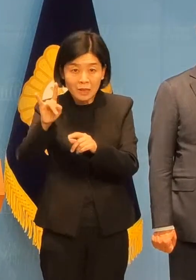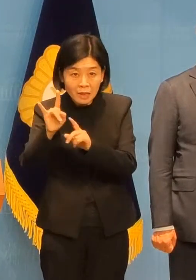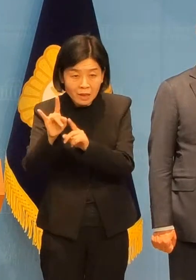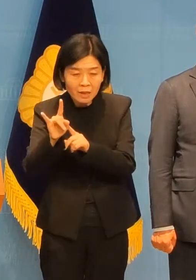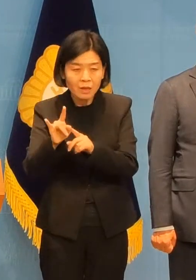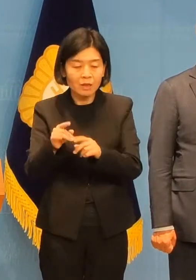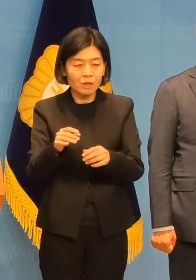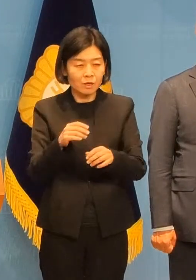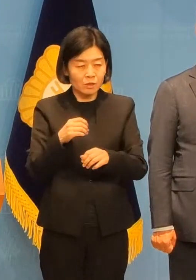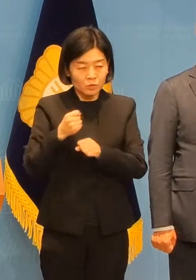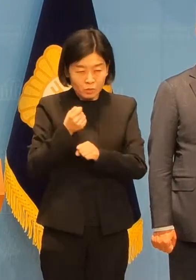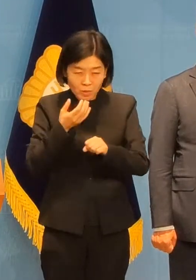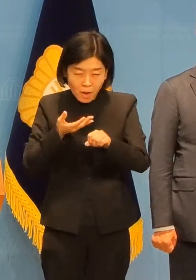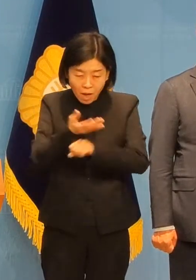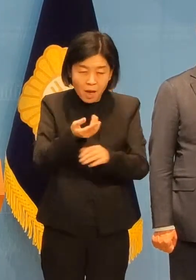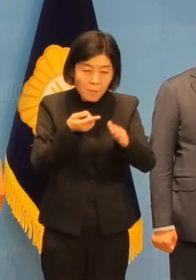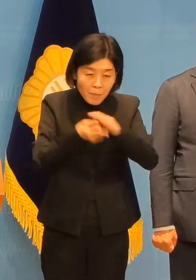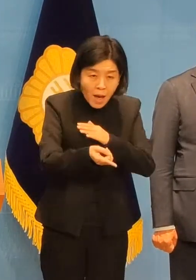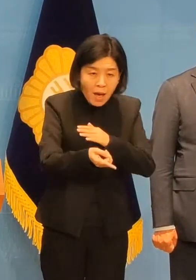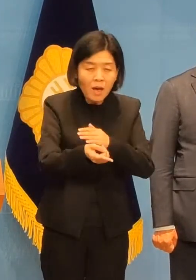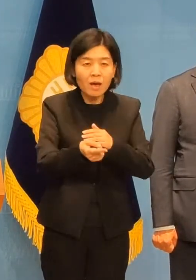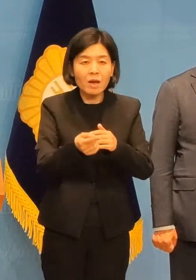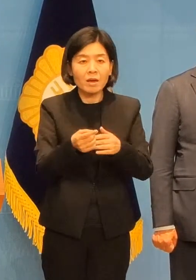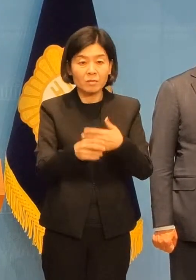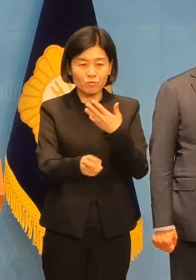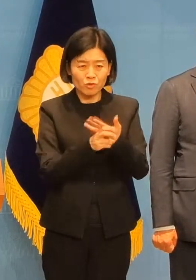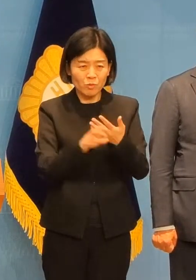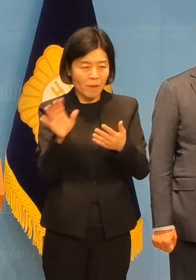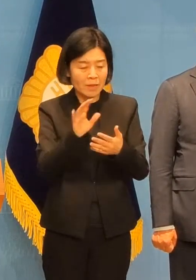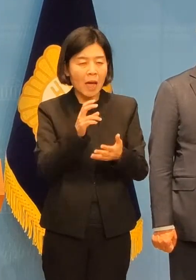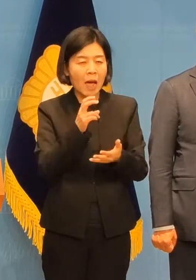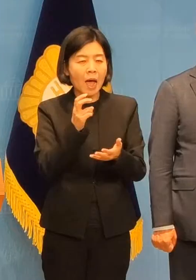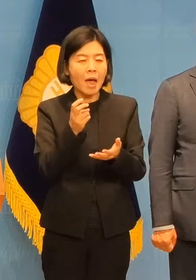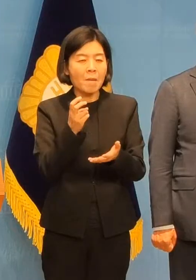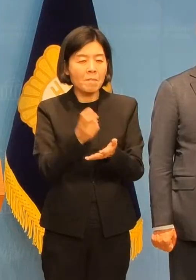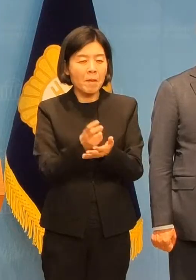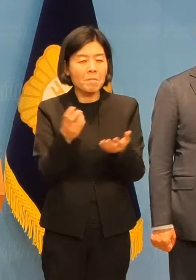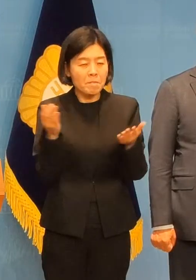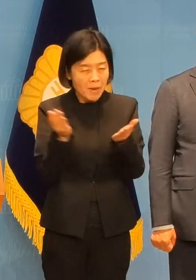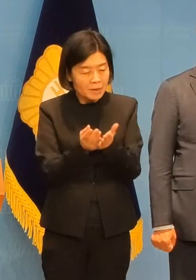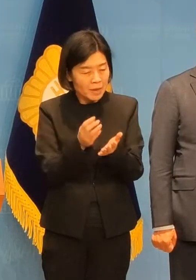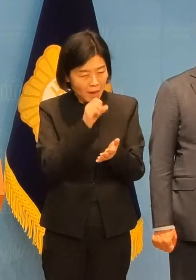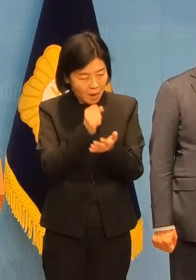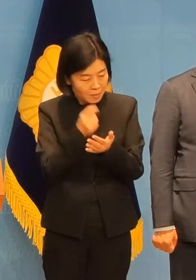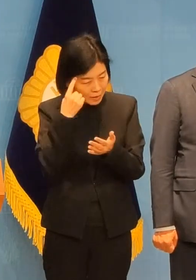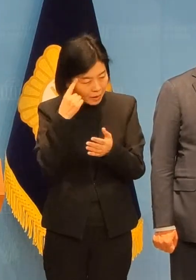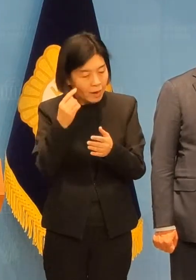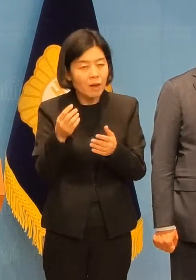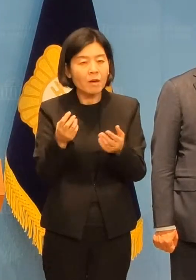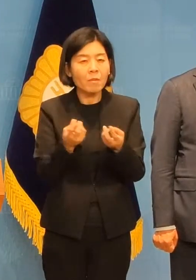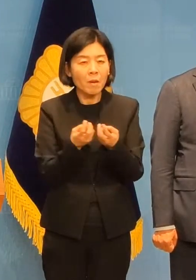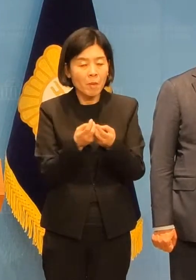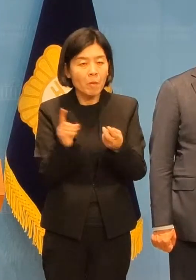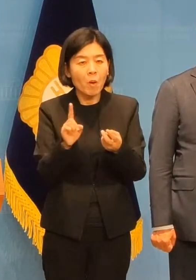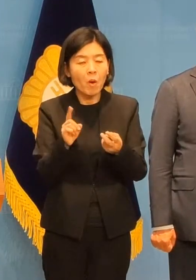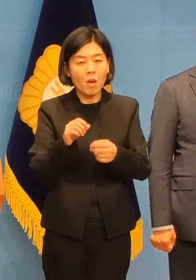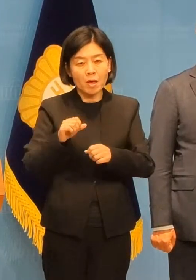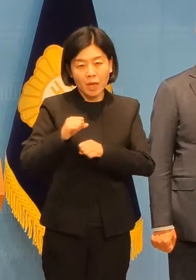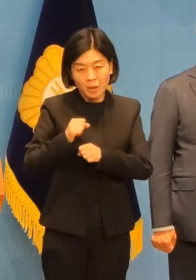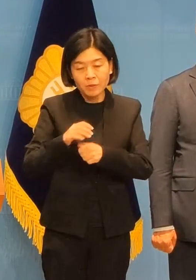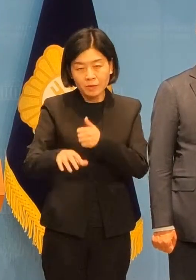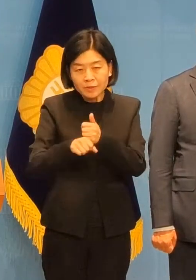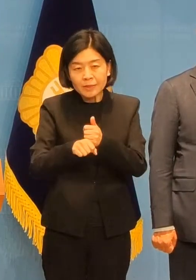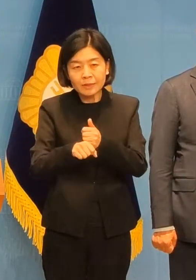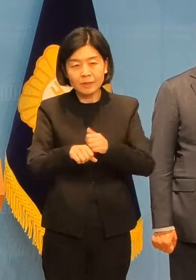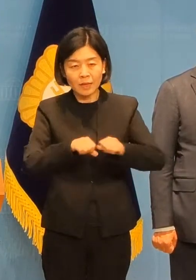전제한 대책회의를 열었습니다. 그 자리에서 계엄사령관 지시의 이행 준비, 군과의 협조